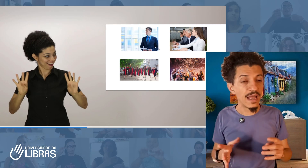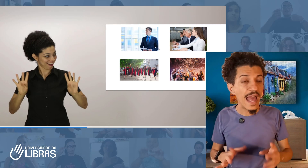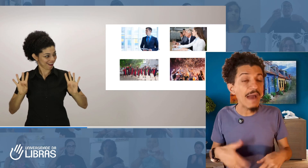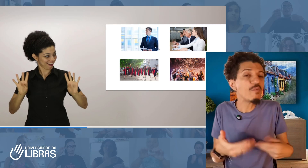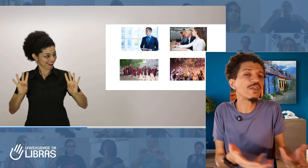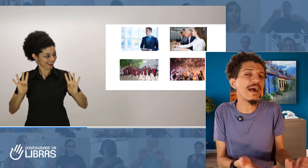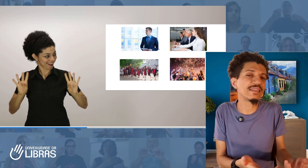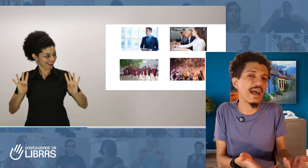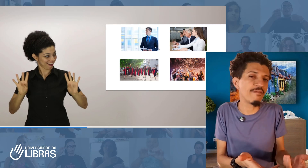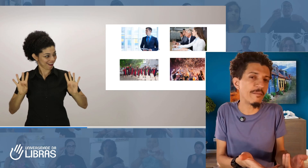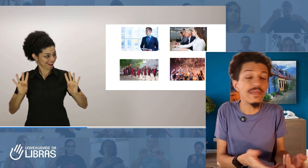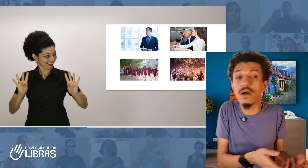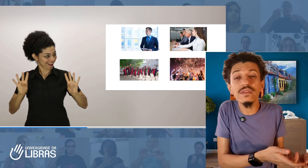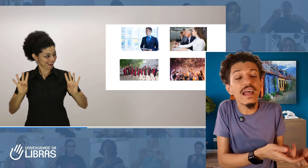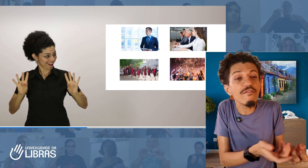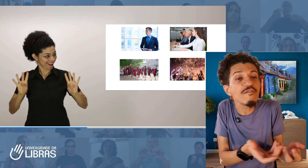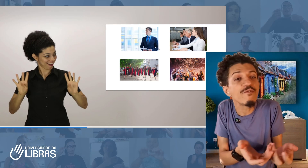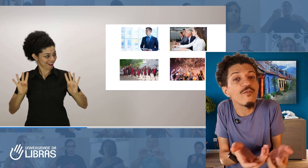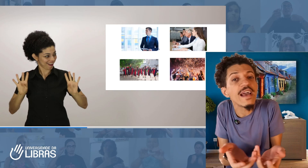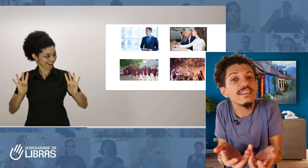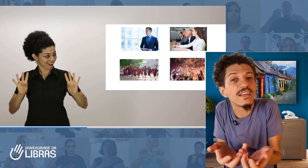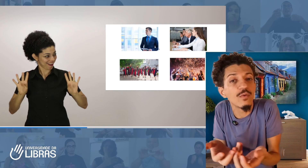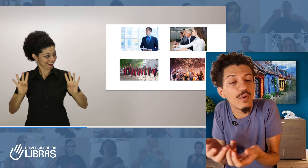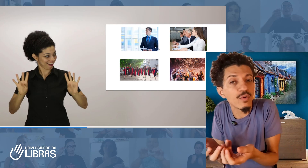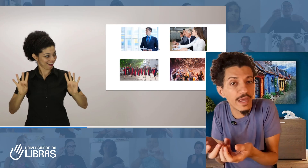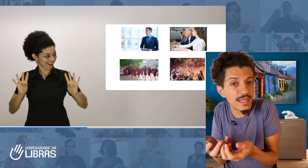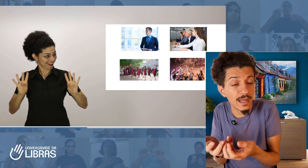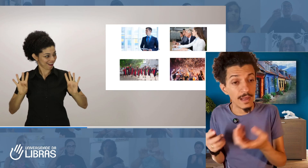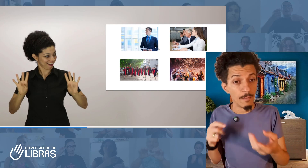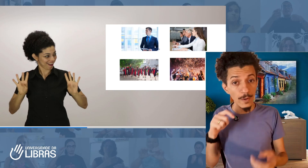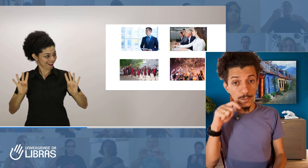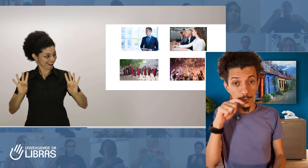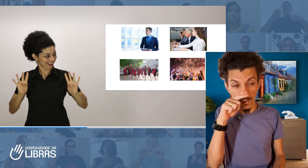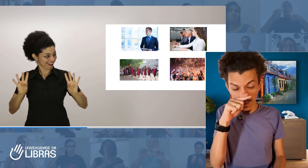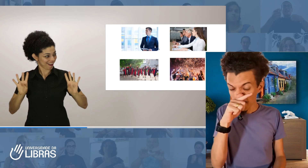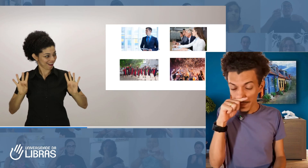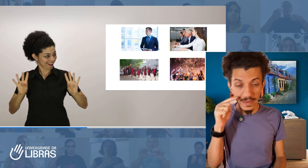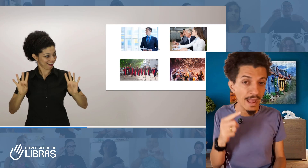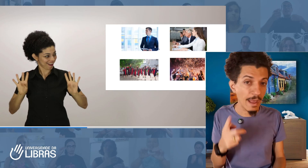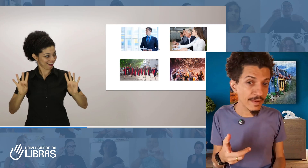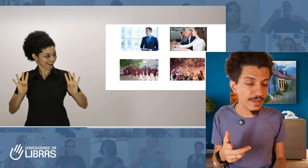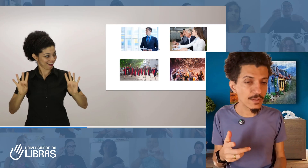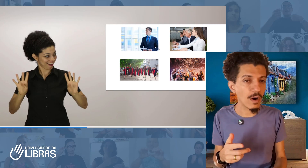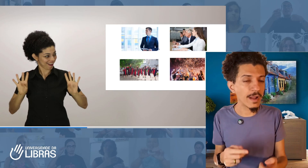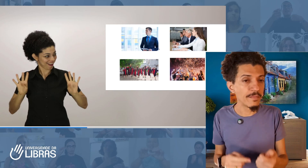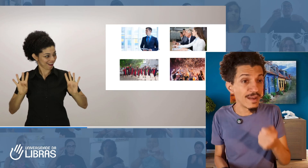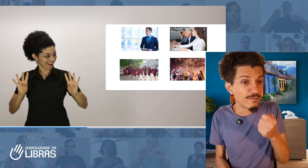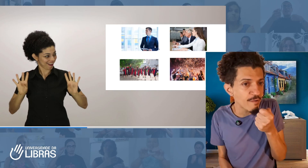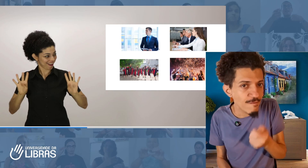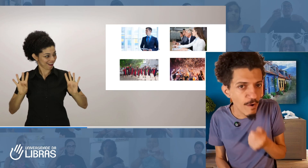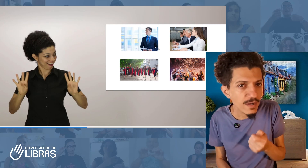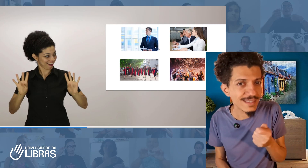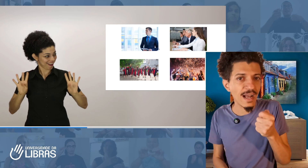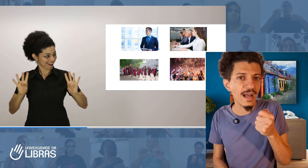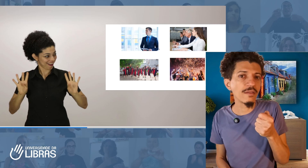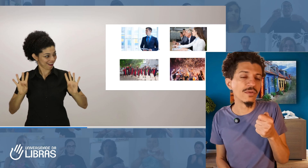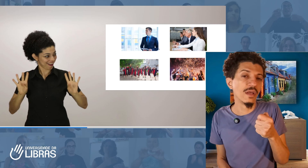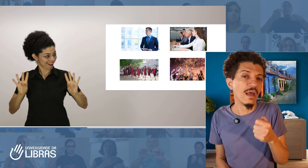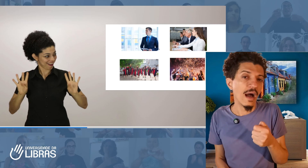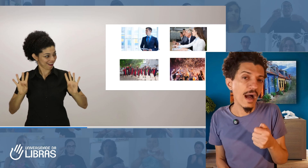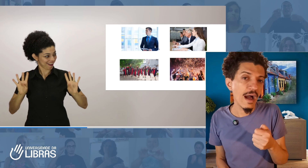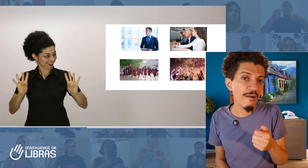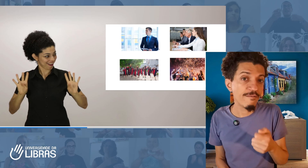Libras é muito mais leve, não teve influência do português. Muitos surdos, na época da escola, foram